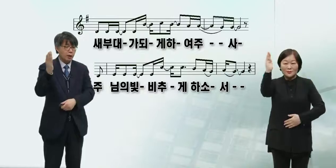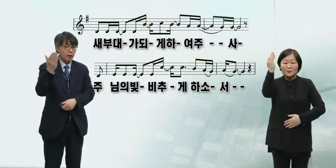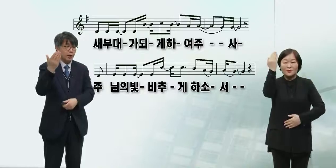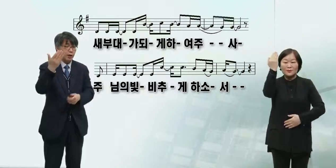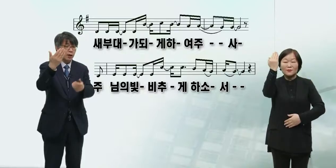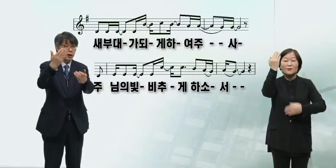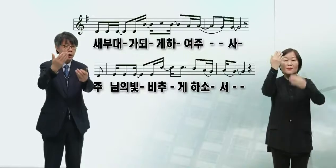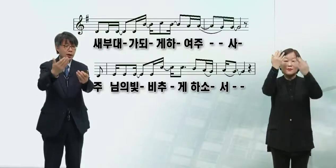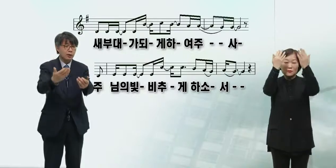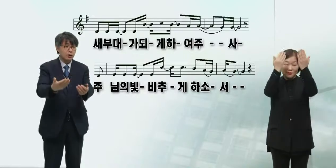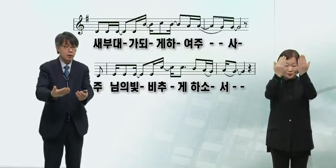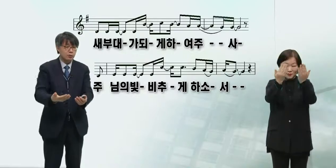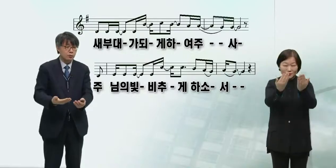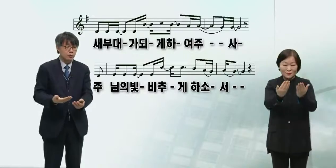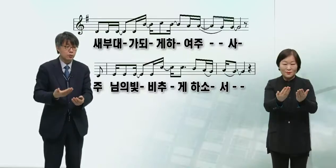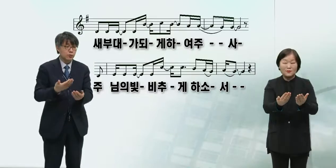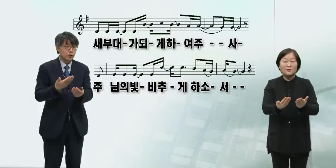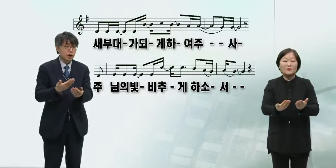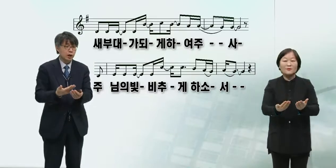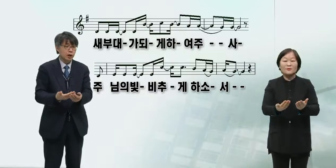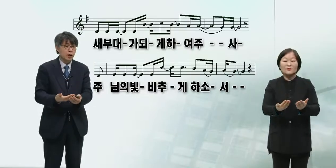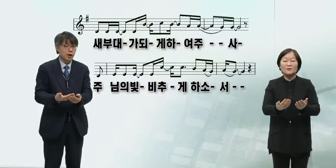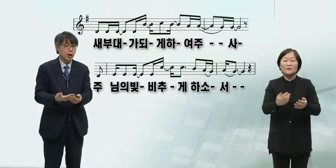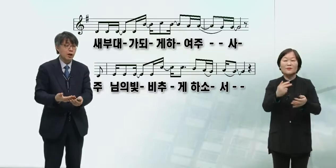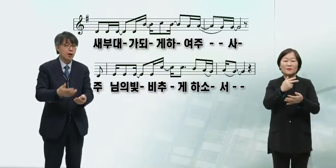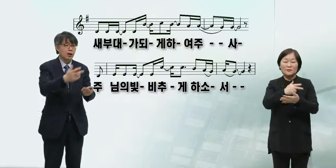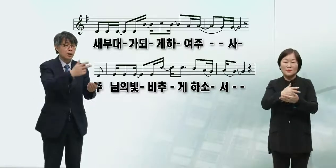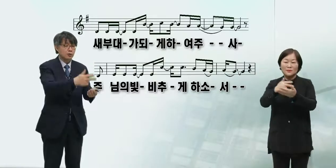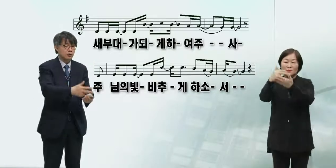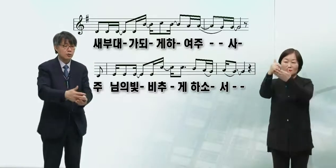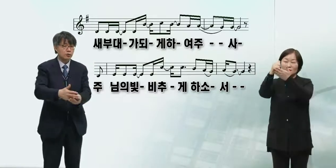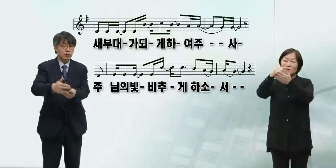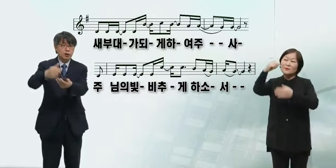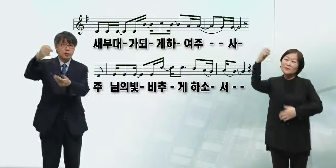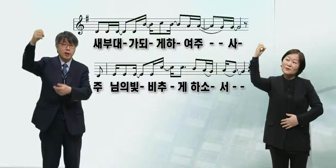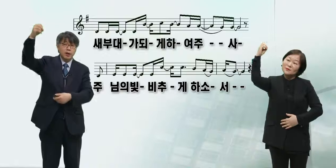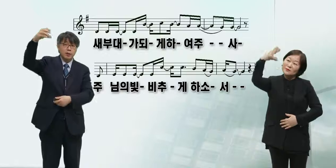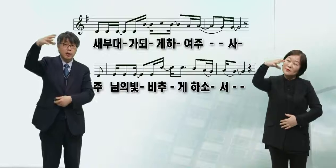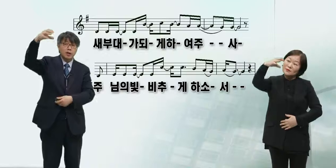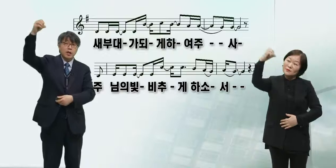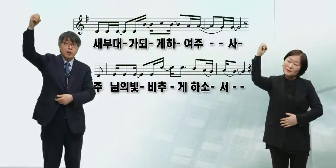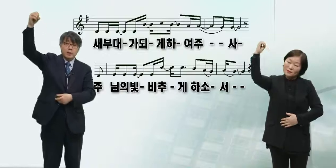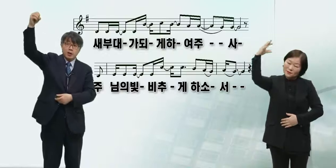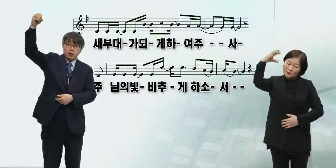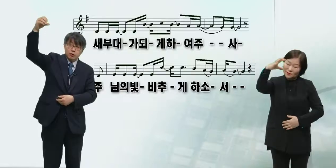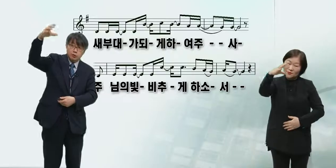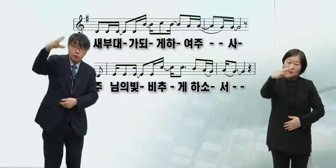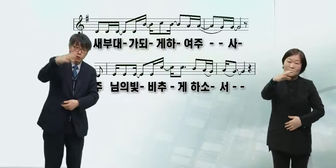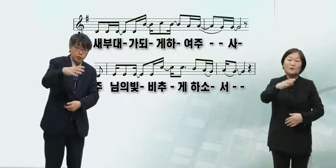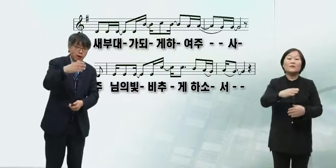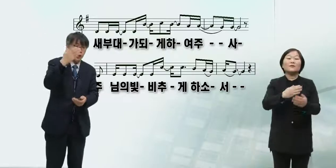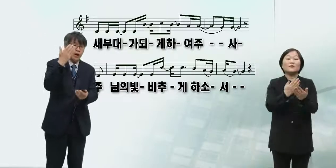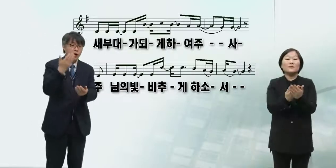되게 하여 주사. 주님의 빛 비추게